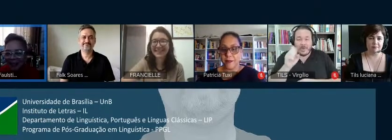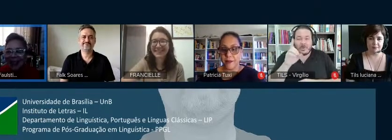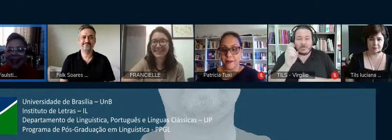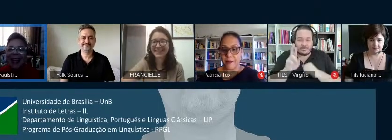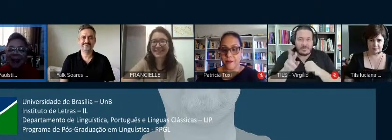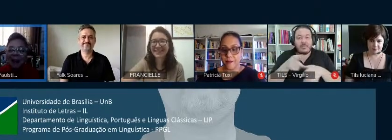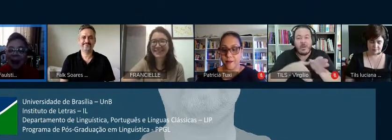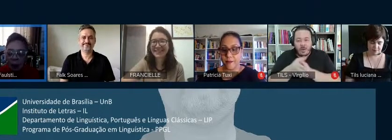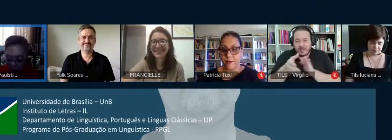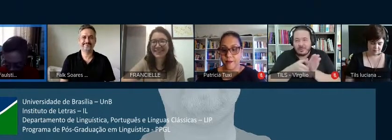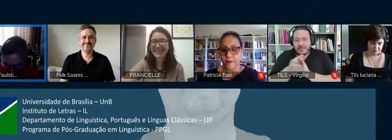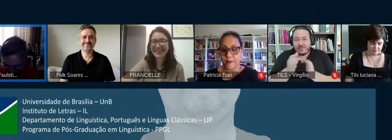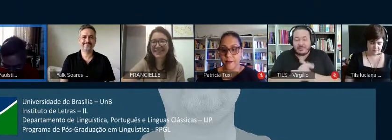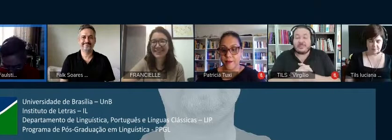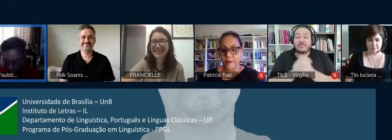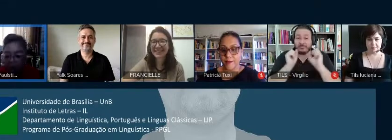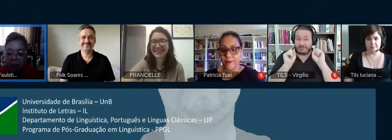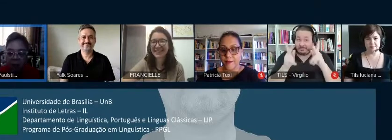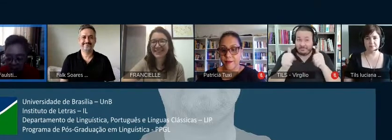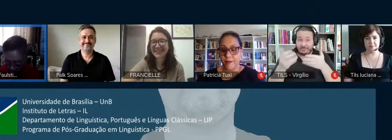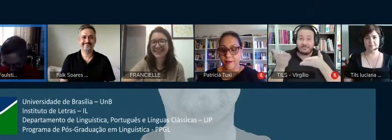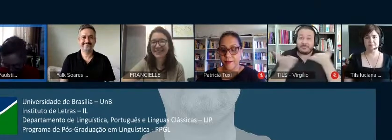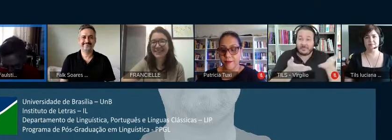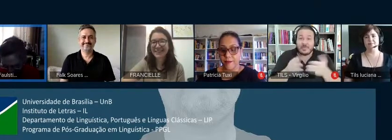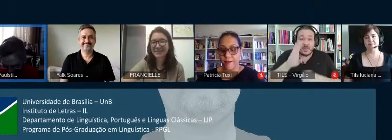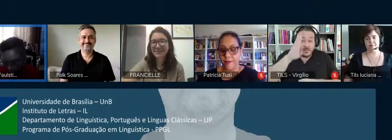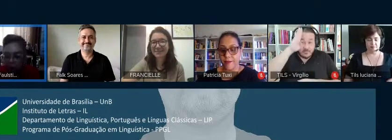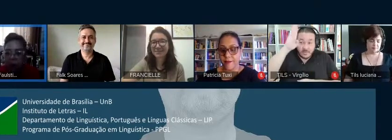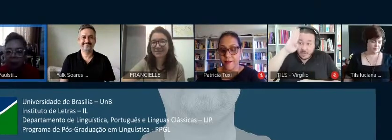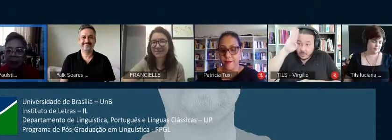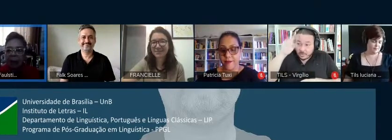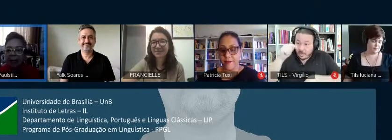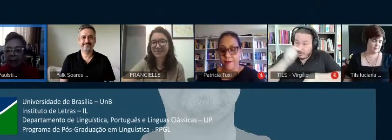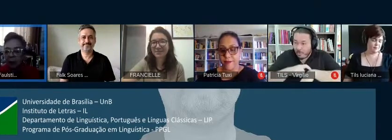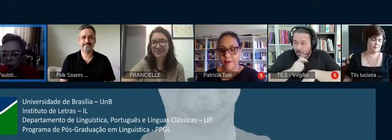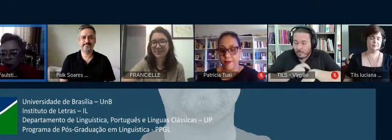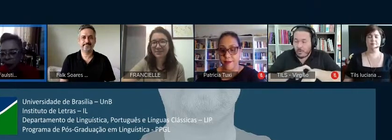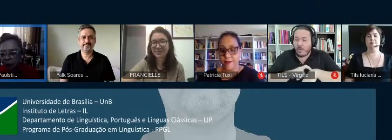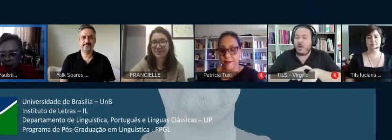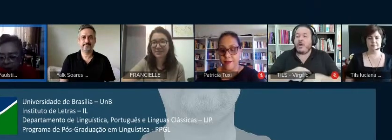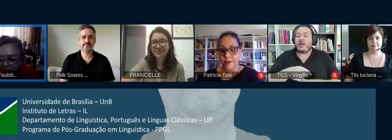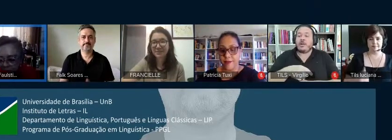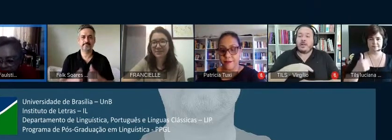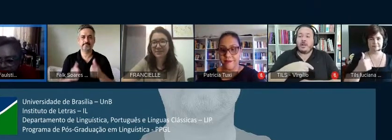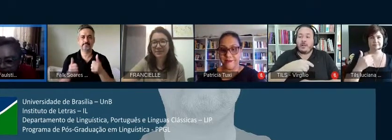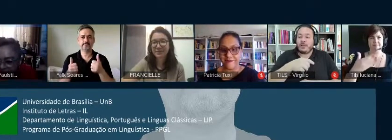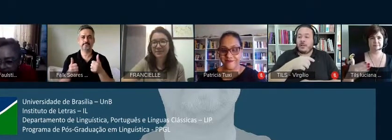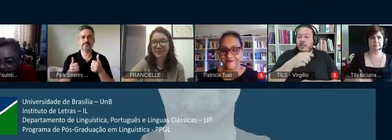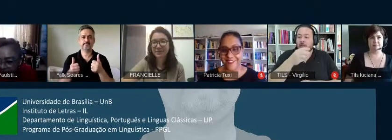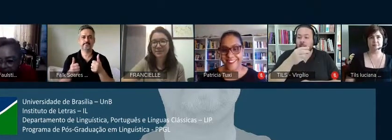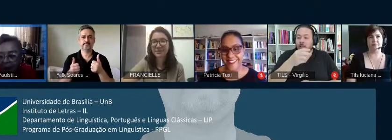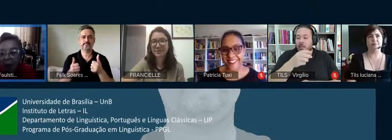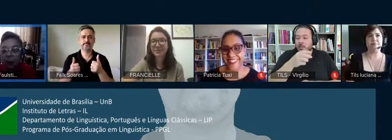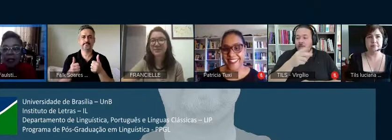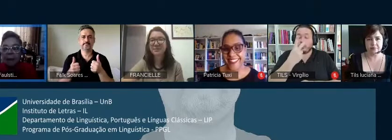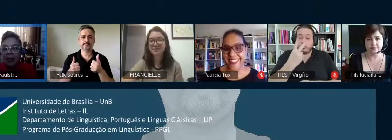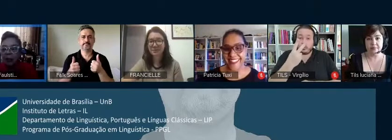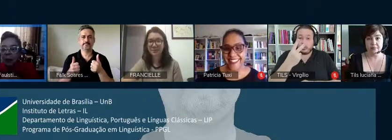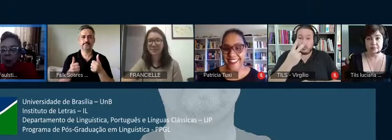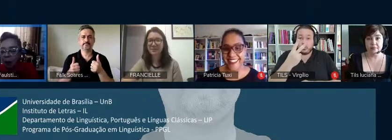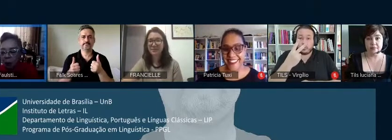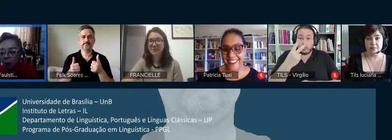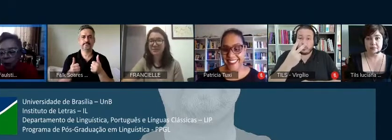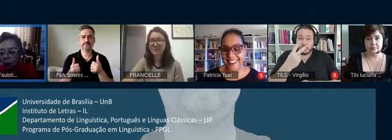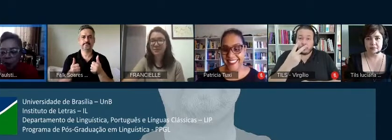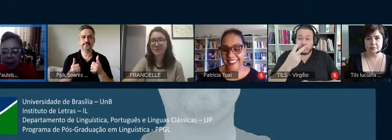orientação, etc. Falque, 15 para as 3. A palavra é sua, Falque. Ah, não, 15 para